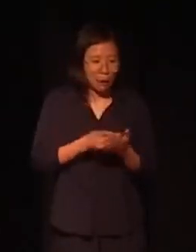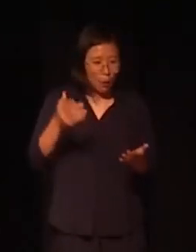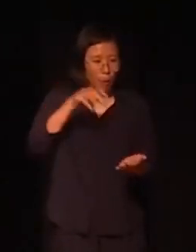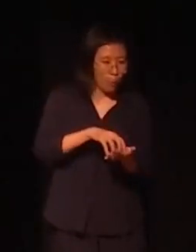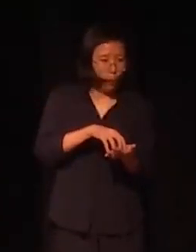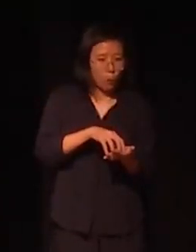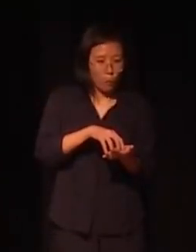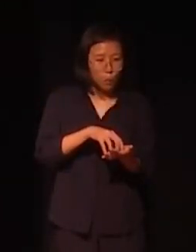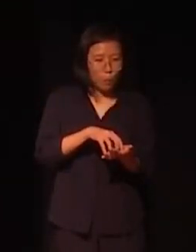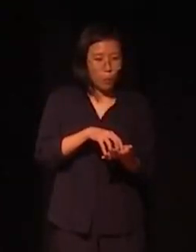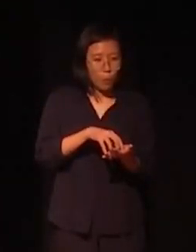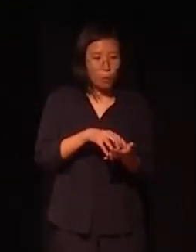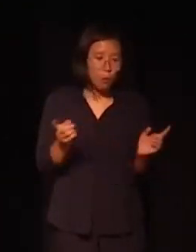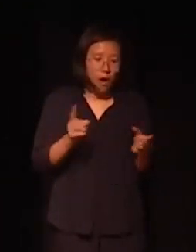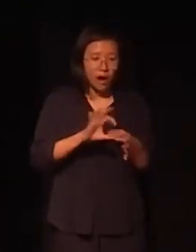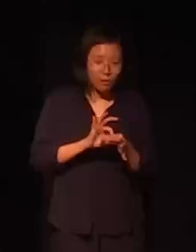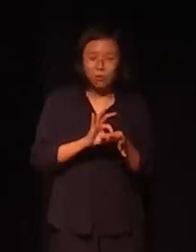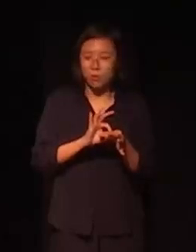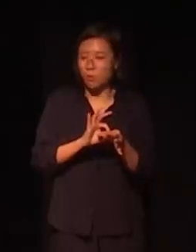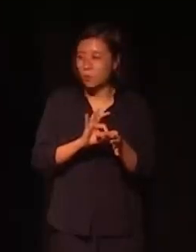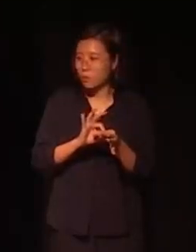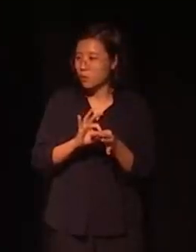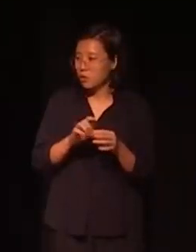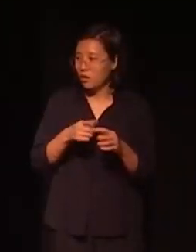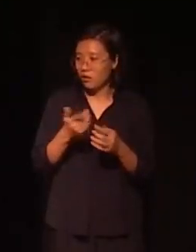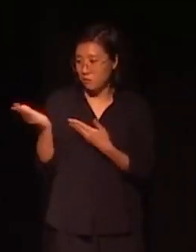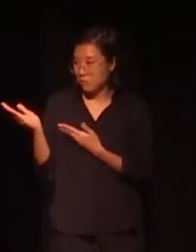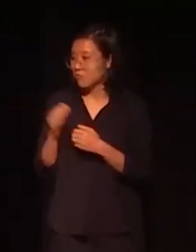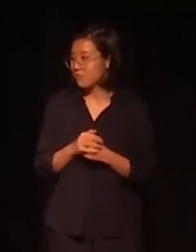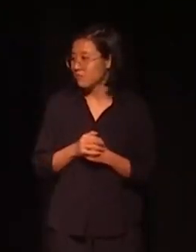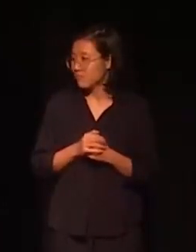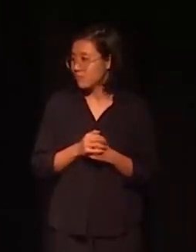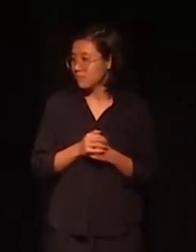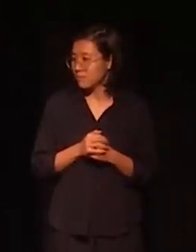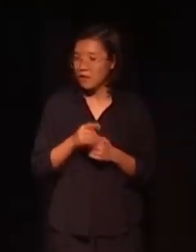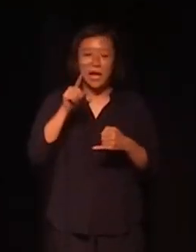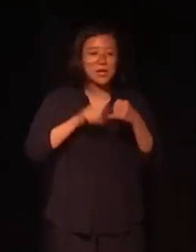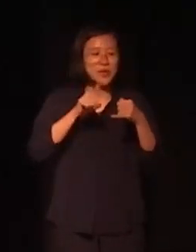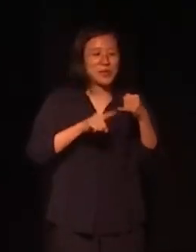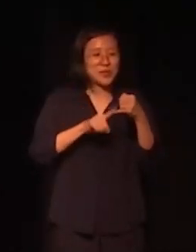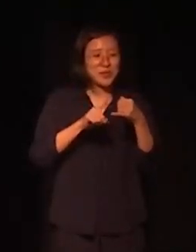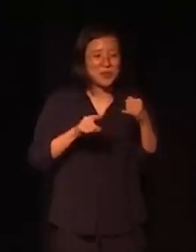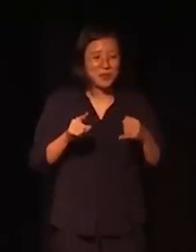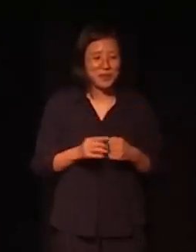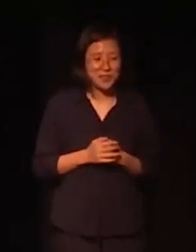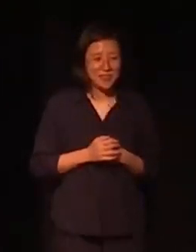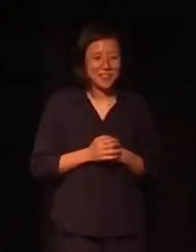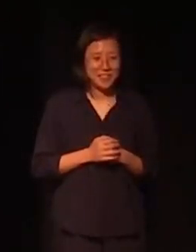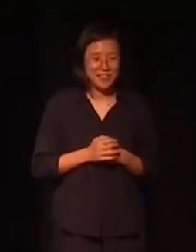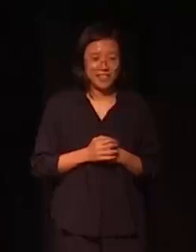扣三丝 would be stew, mixed shreds, and so on. Okay, this is the last one.